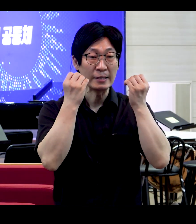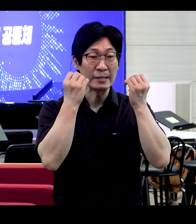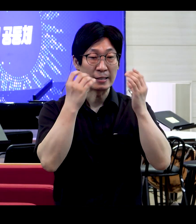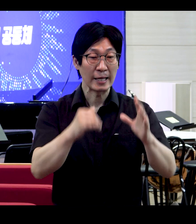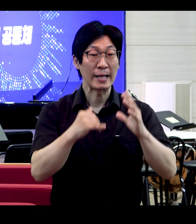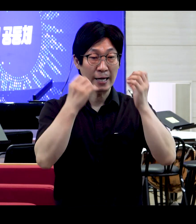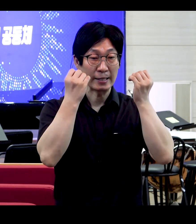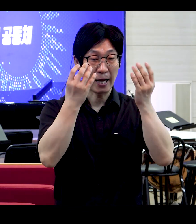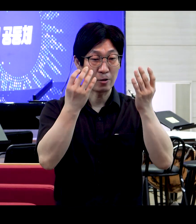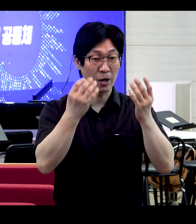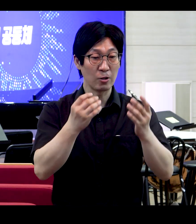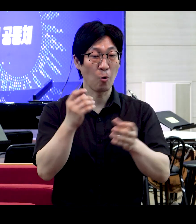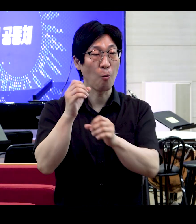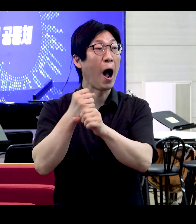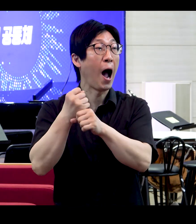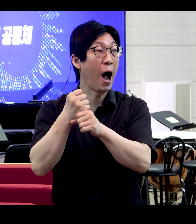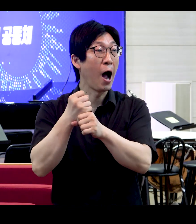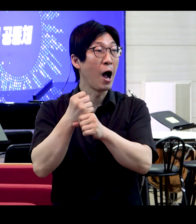때문에 그렇습니다.